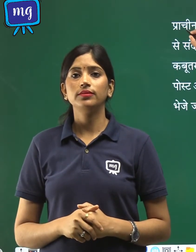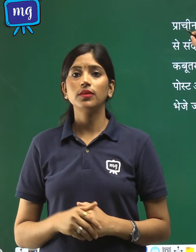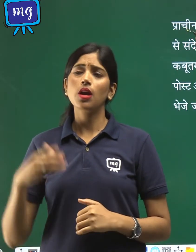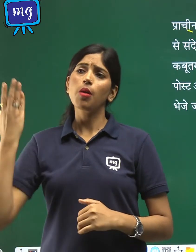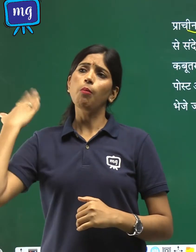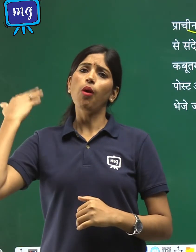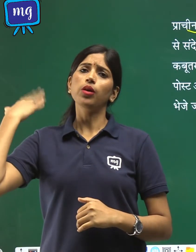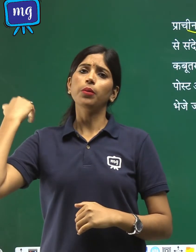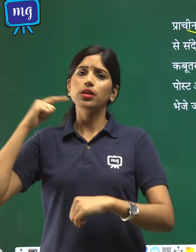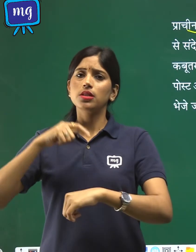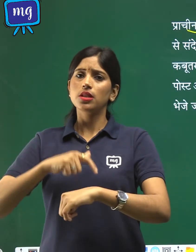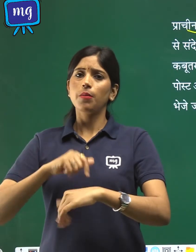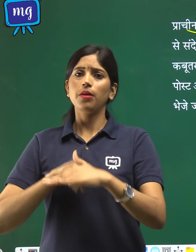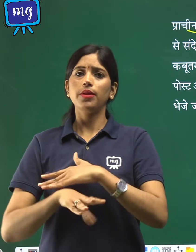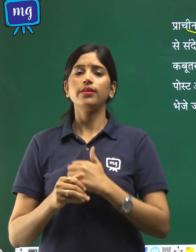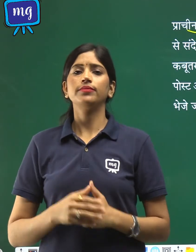प्राचीन काल में